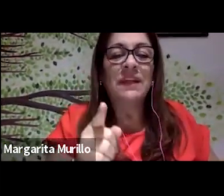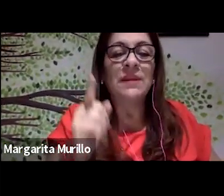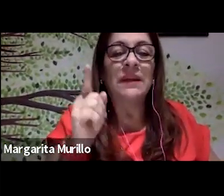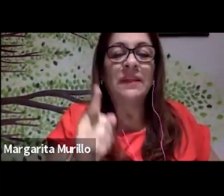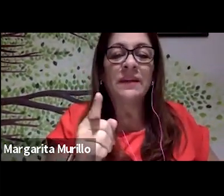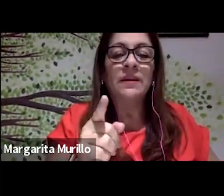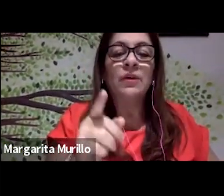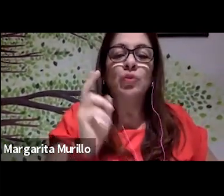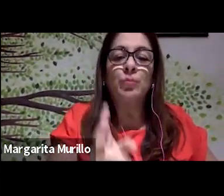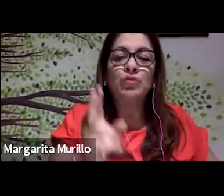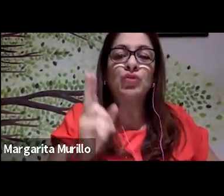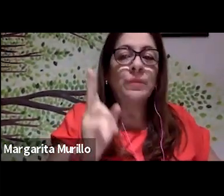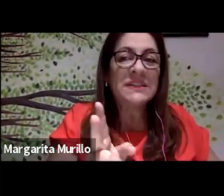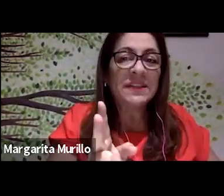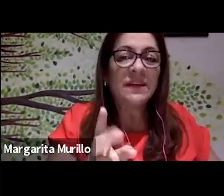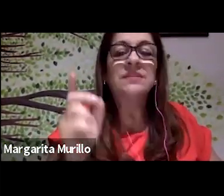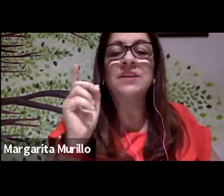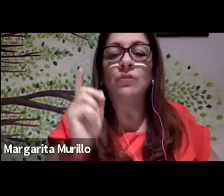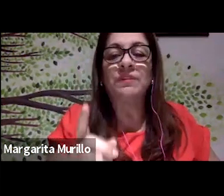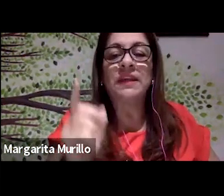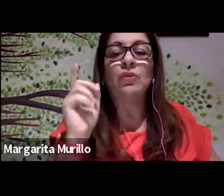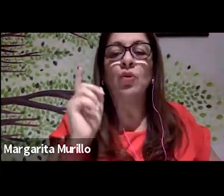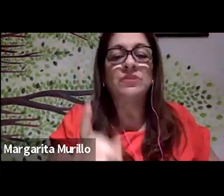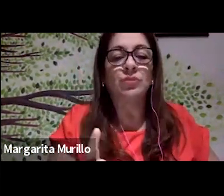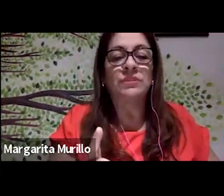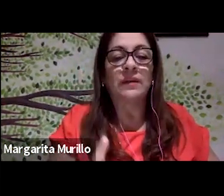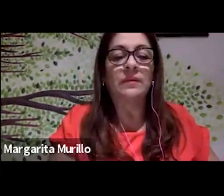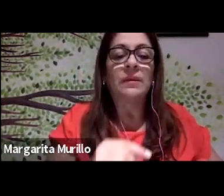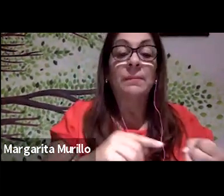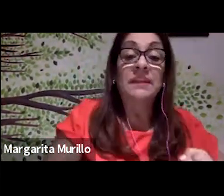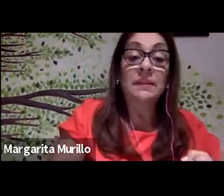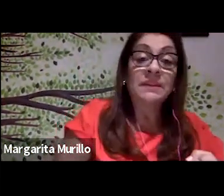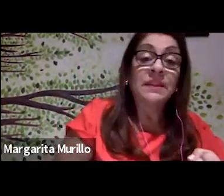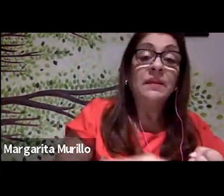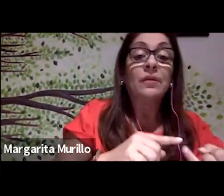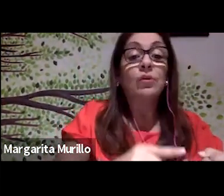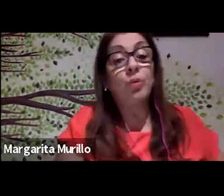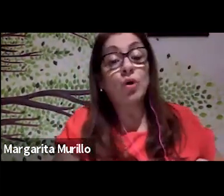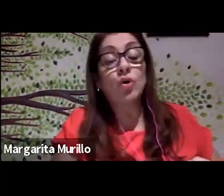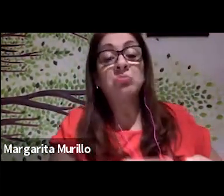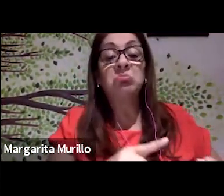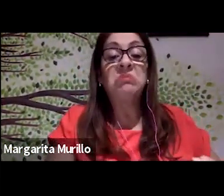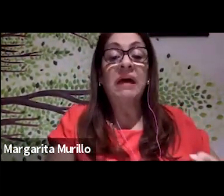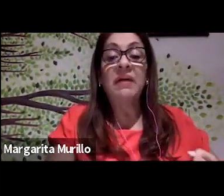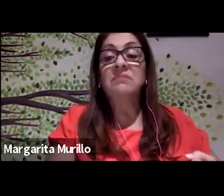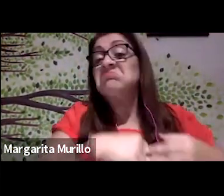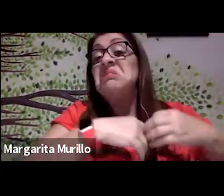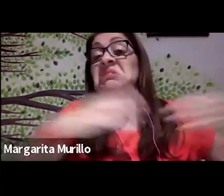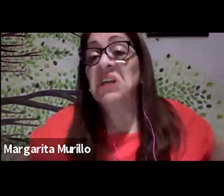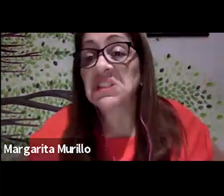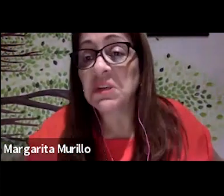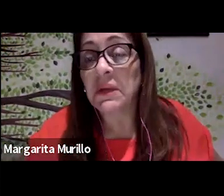defender y validar tu punto de vista sin ofender o insultar medianamente poco nada